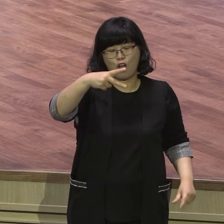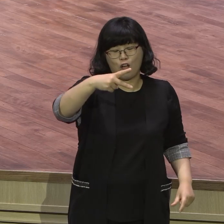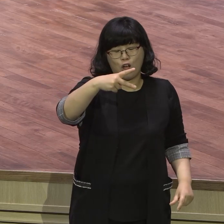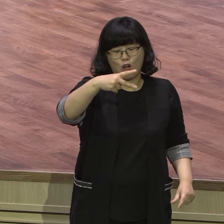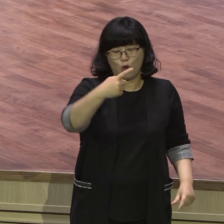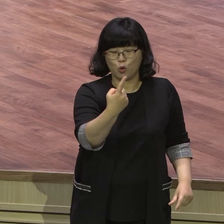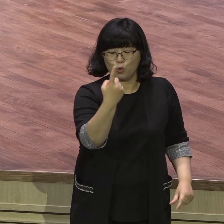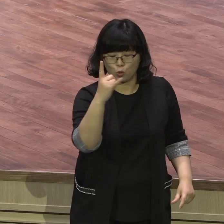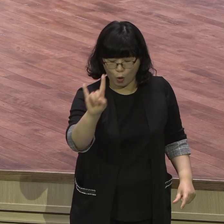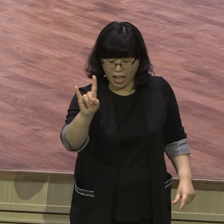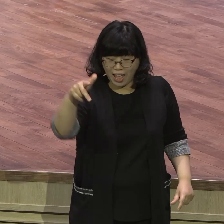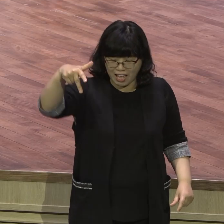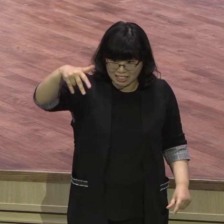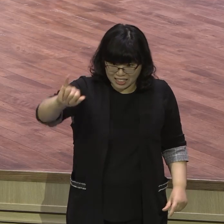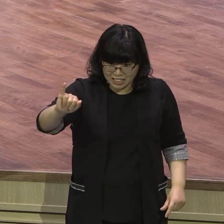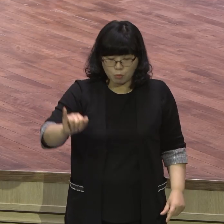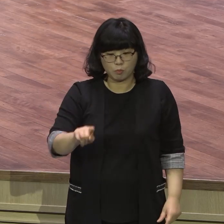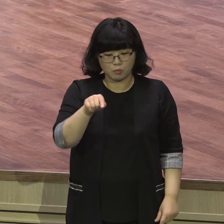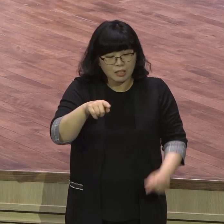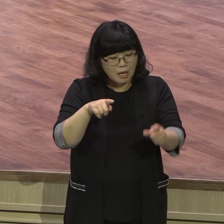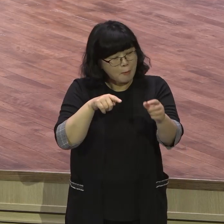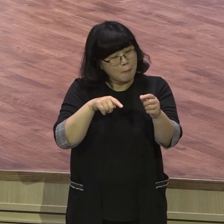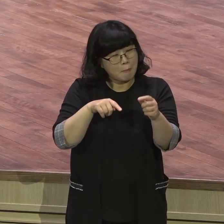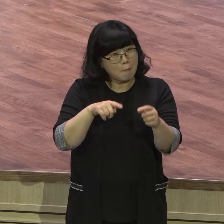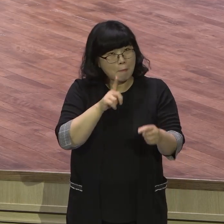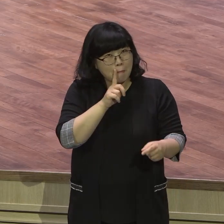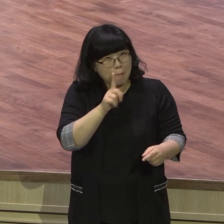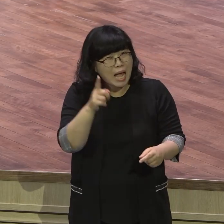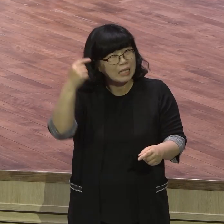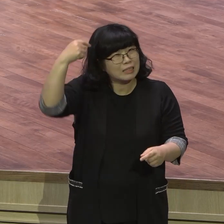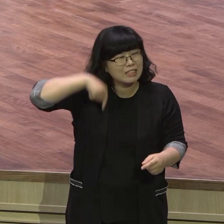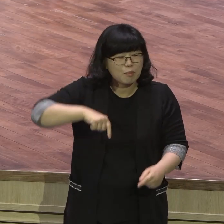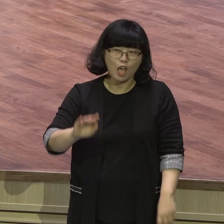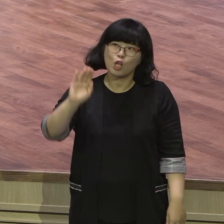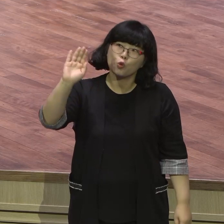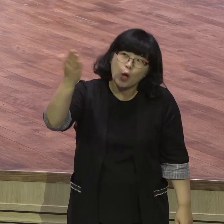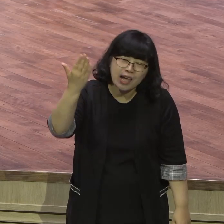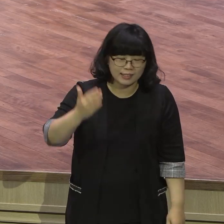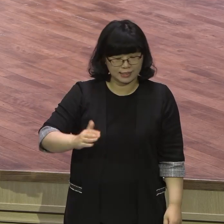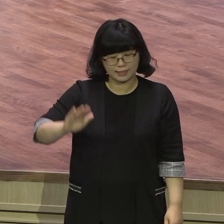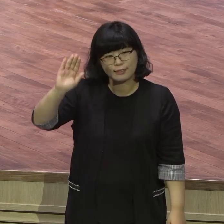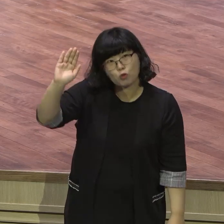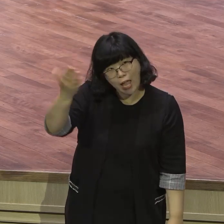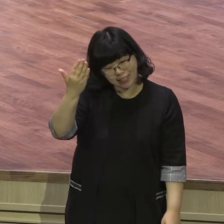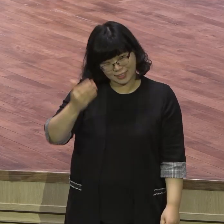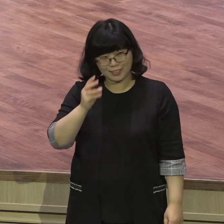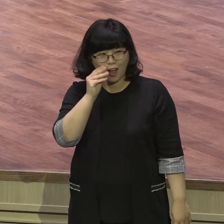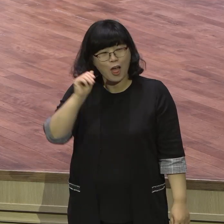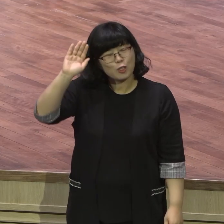잘 되기를 바란다는 돼야지 돼야지 비슷한 발음이다. 돼야지 돼야지